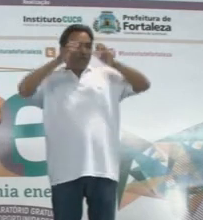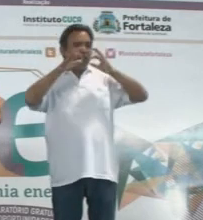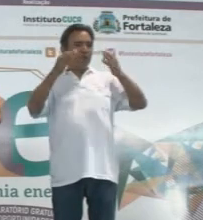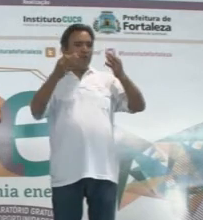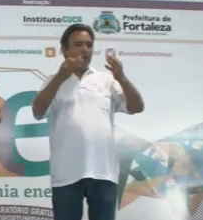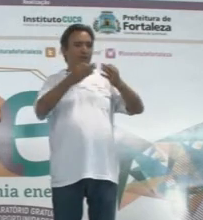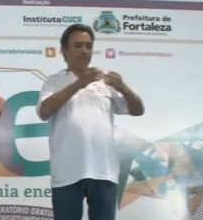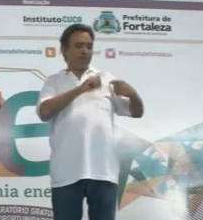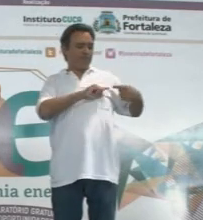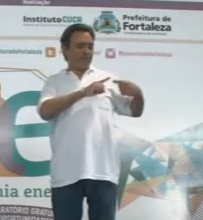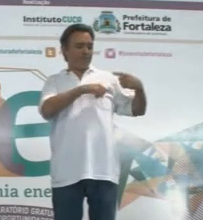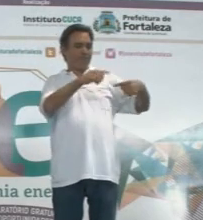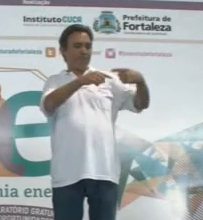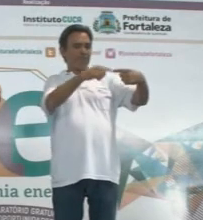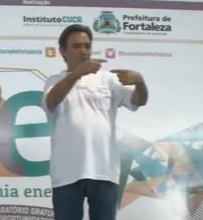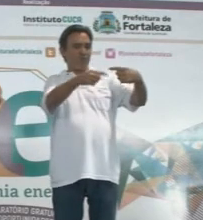família.